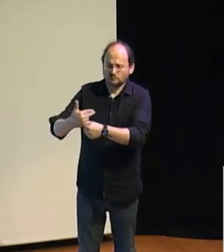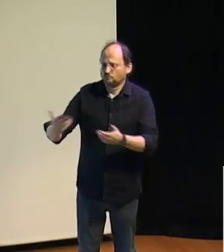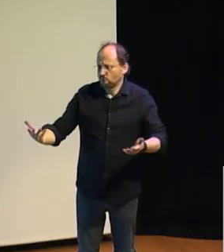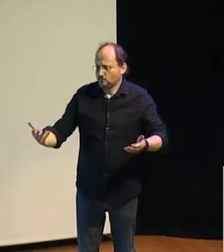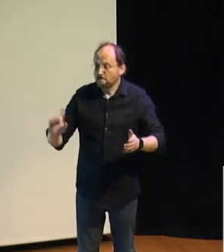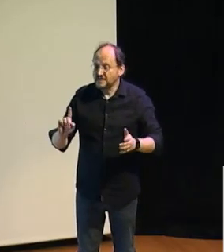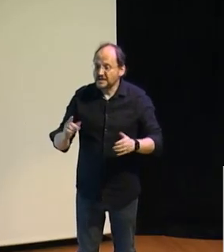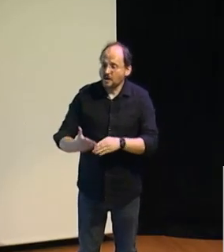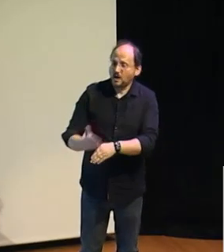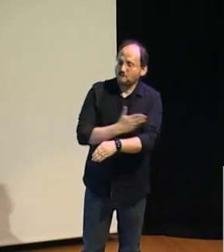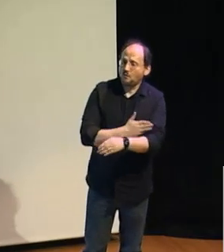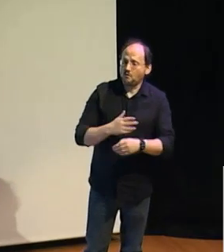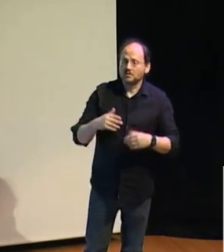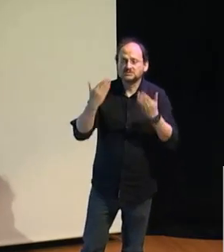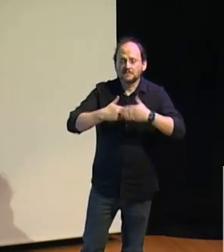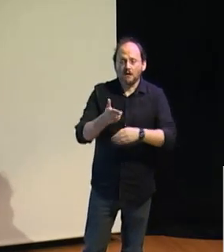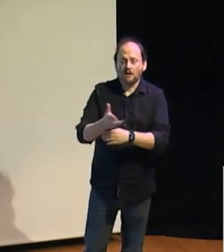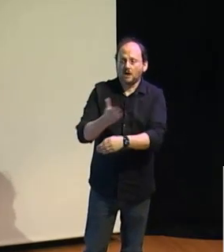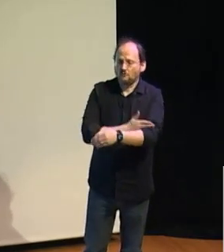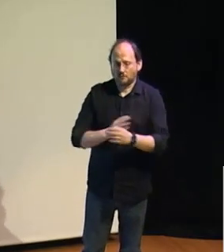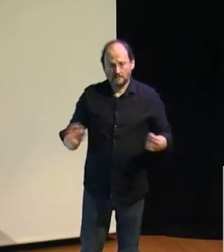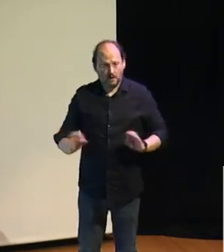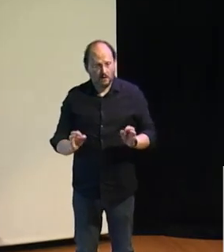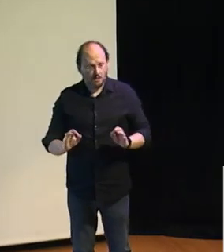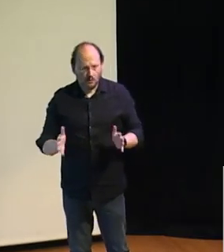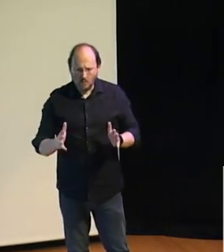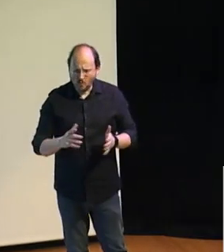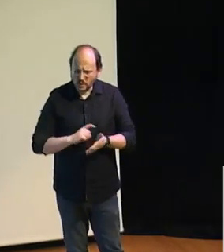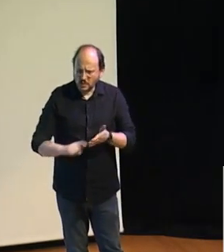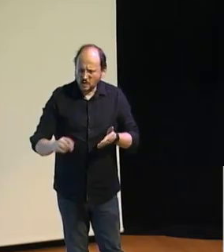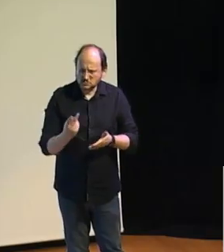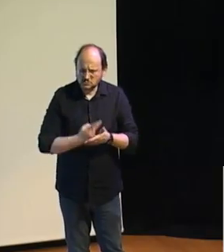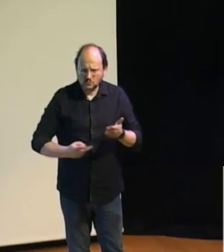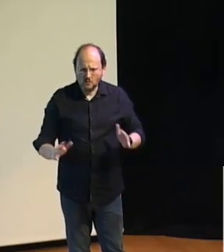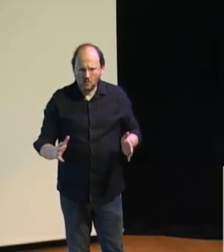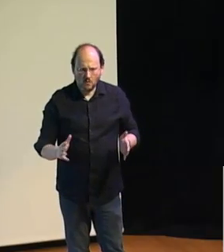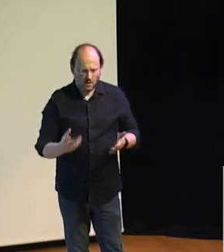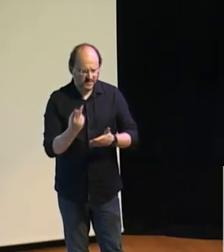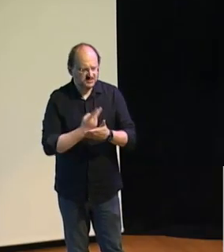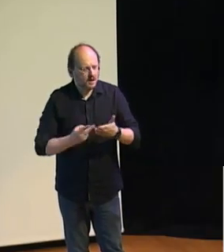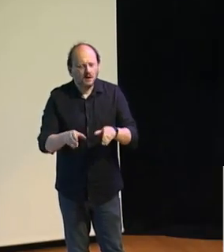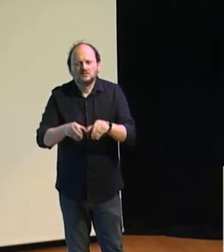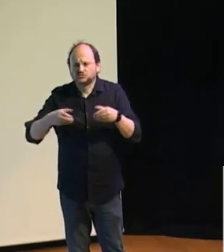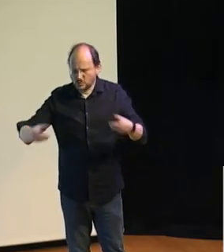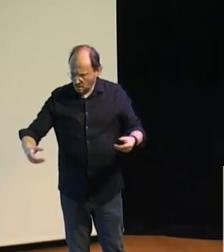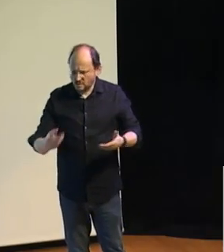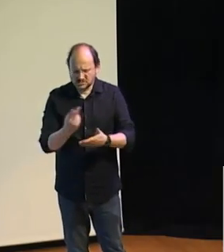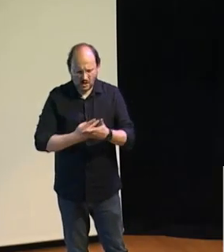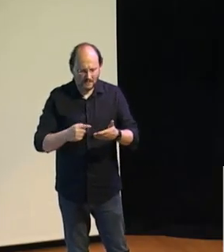On a à peu près 100 ans de captation vidéo, mais avant, puisqu'il n'y avait pas la possibilité de faire des captations vidéo, comment est-ce qu'on pouvait garder trace de ces signes? Alors on